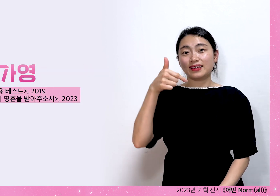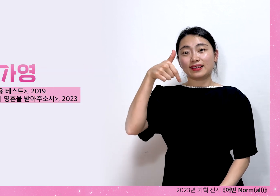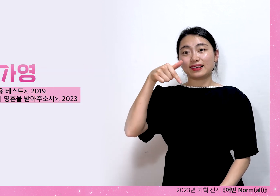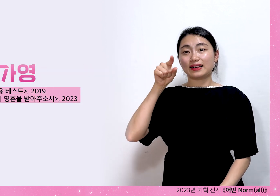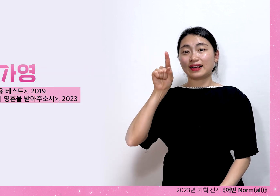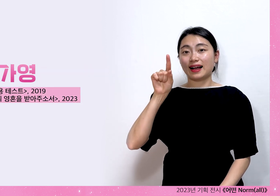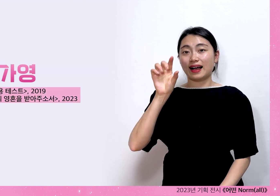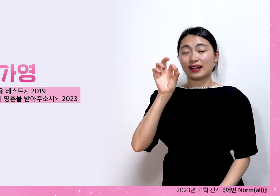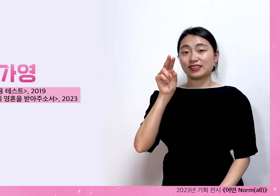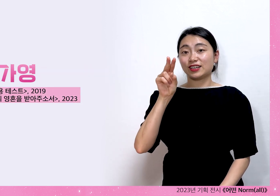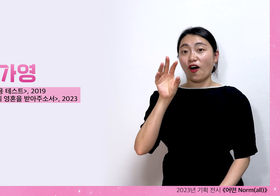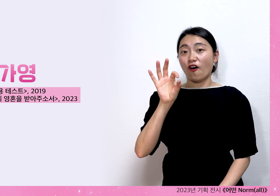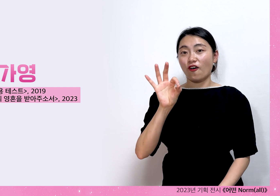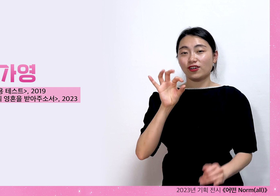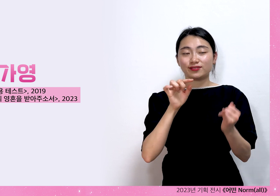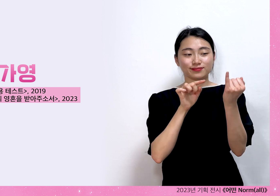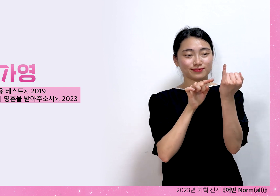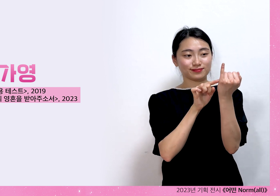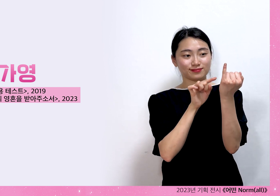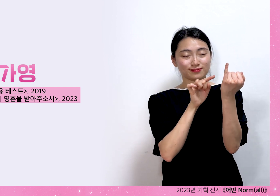안가영